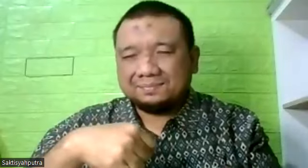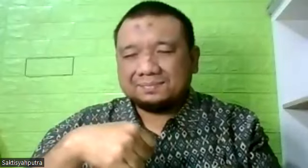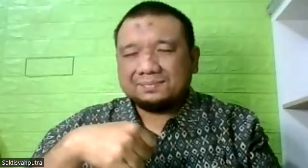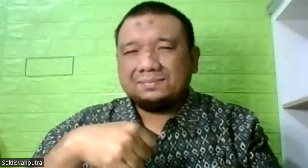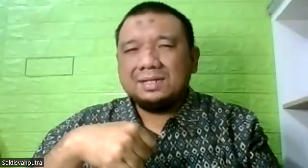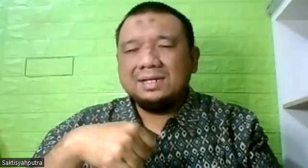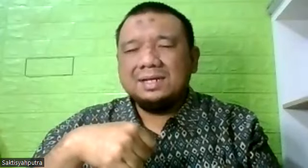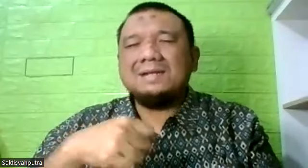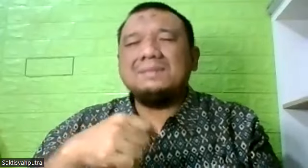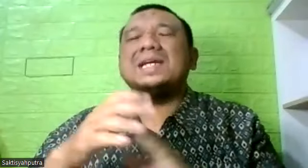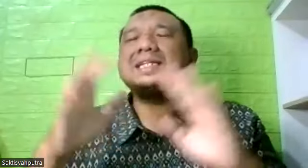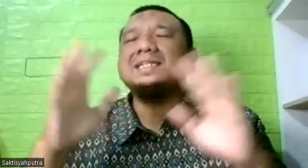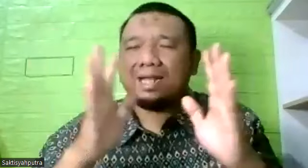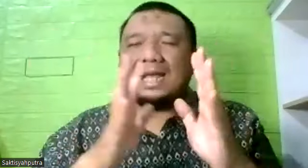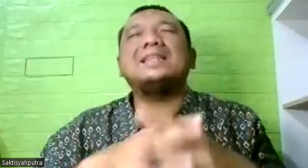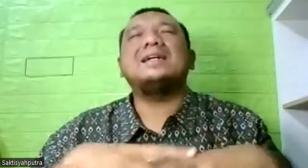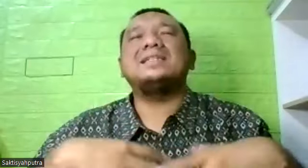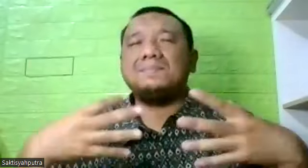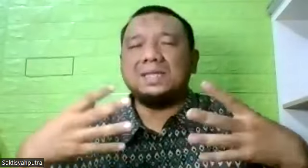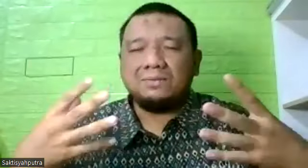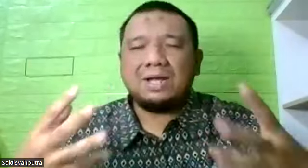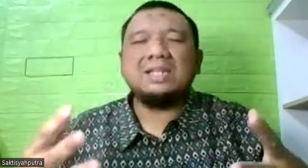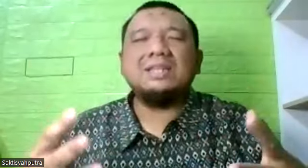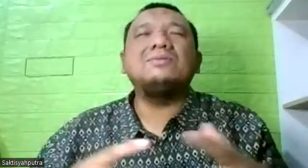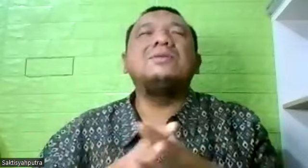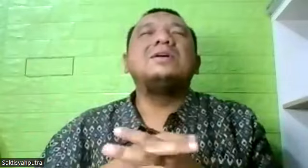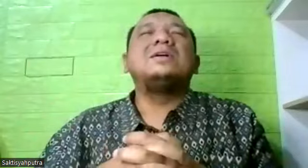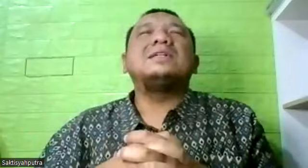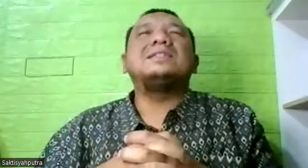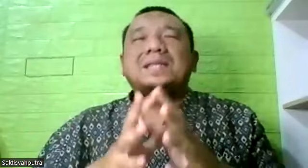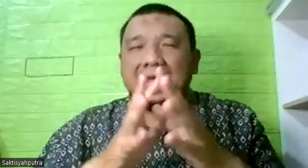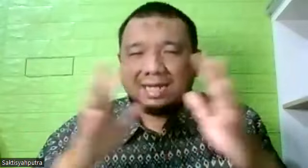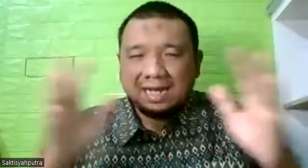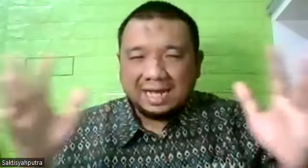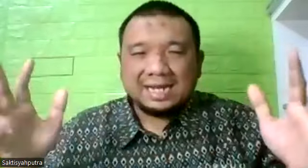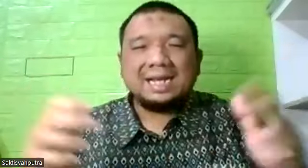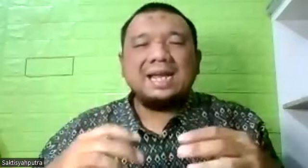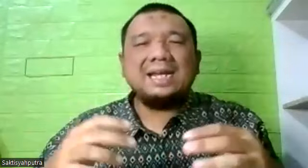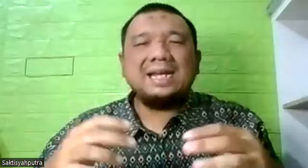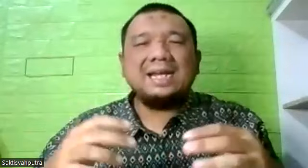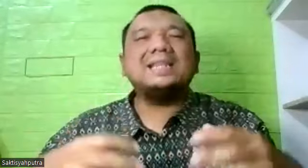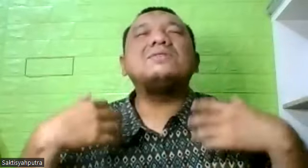diberi kesempitan harta kesempitan waktu kesempitan hal-hal yang lain kita harus bersabar